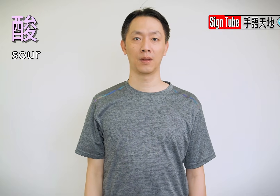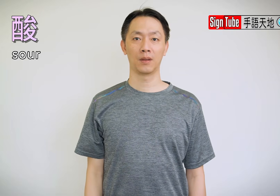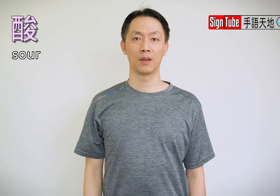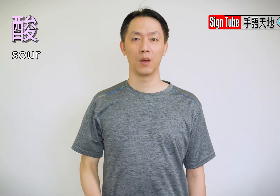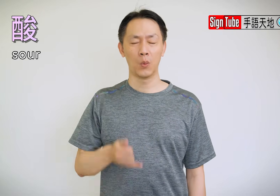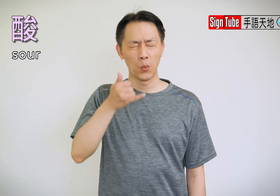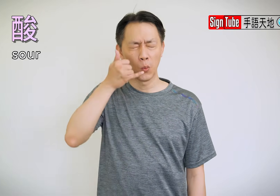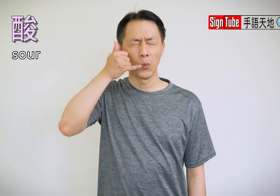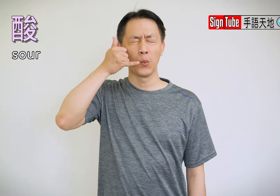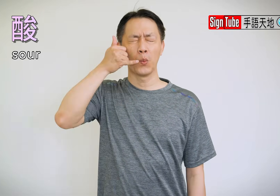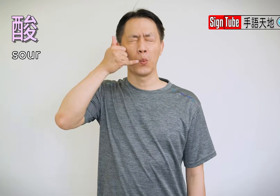酸、